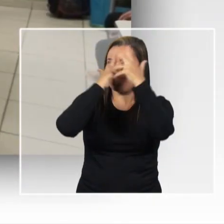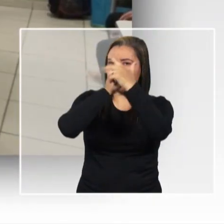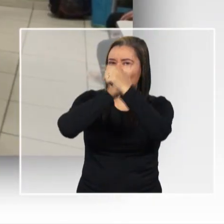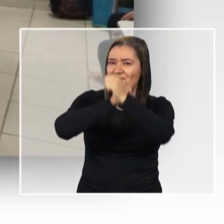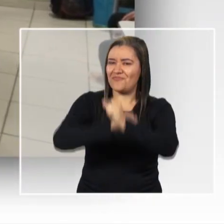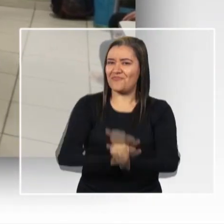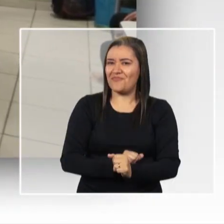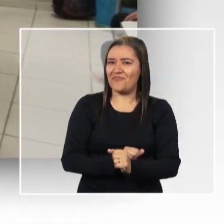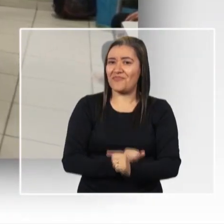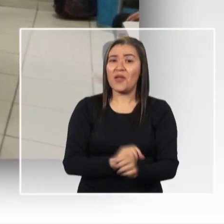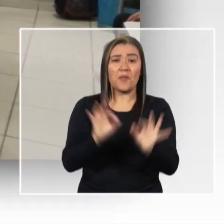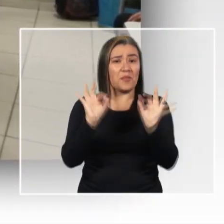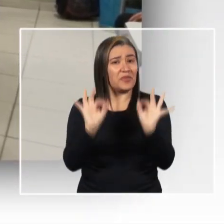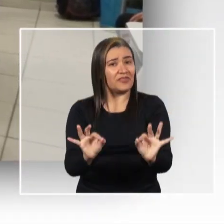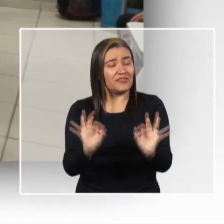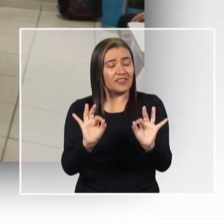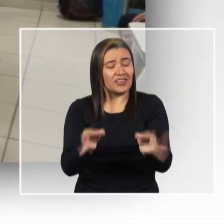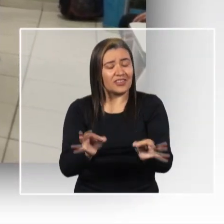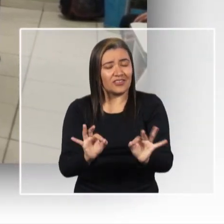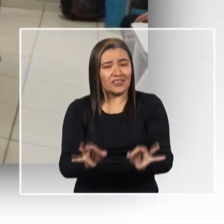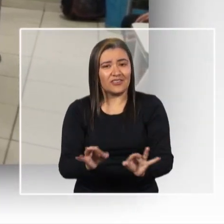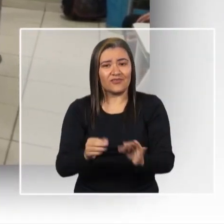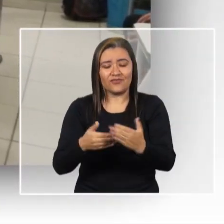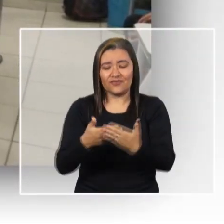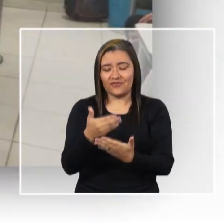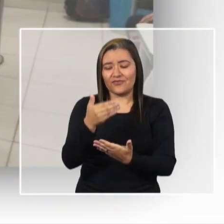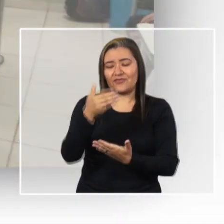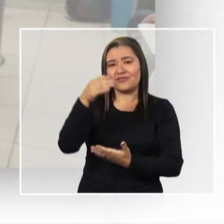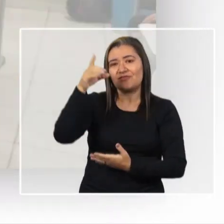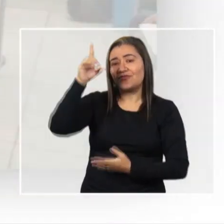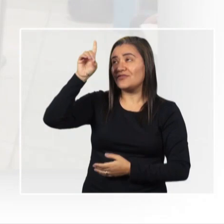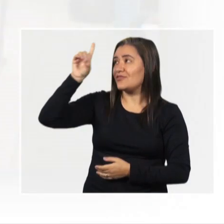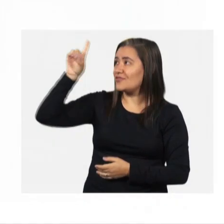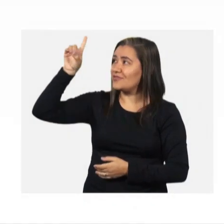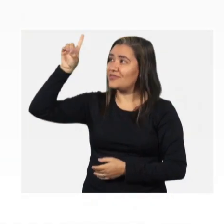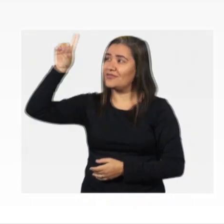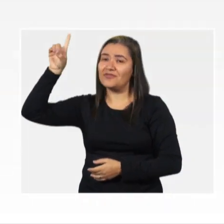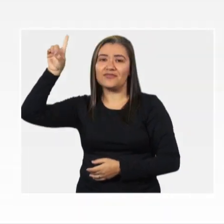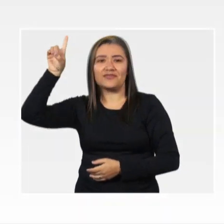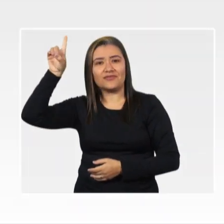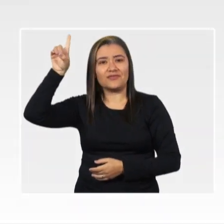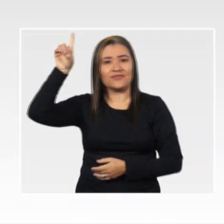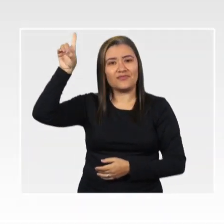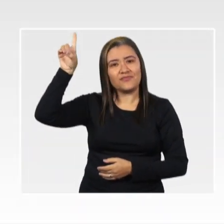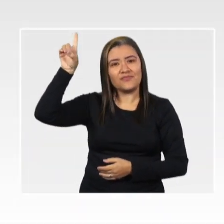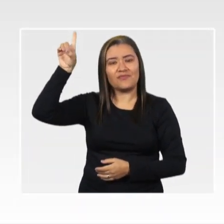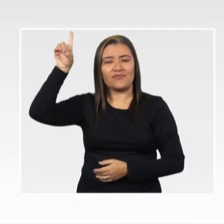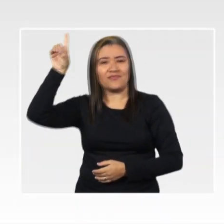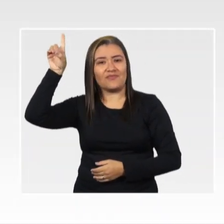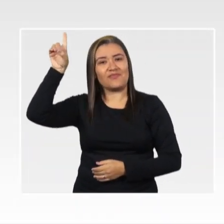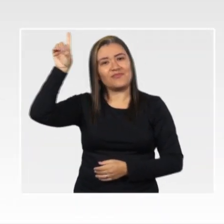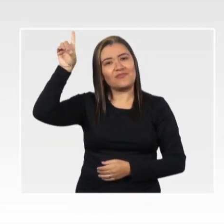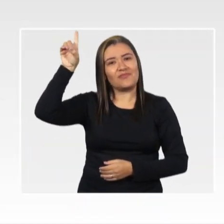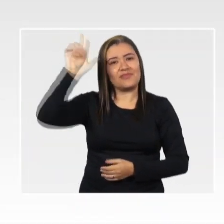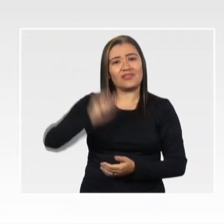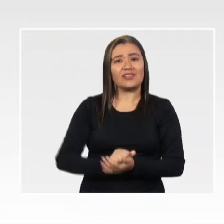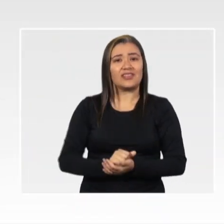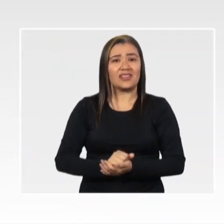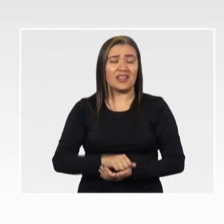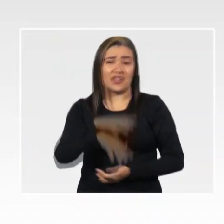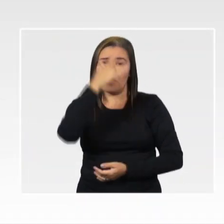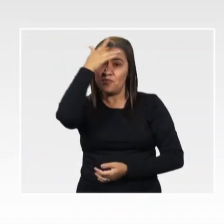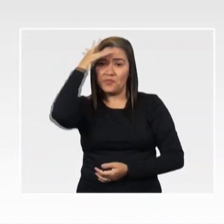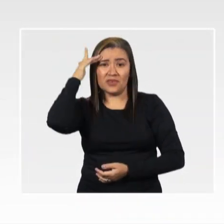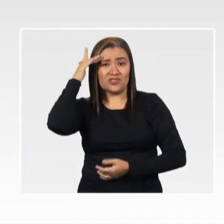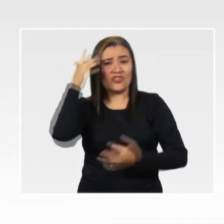jamais. Menino lindo demais, perfeita aos olhos do